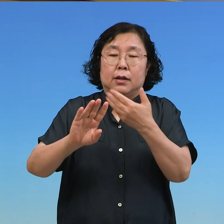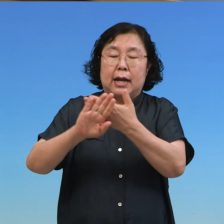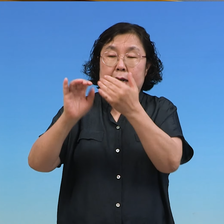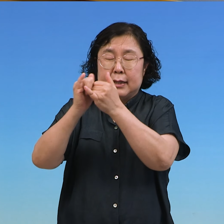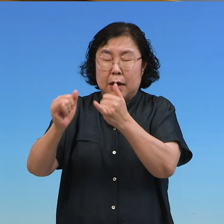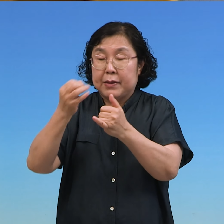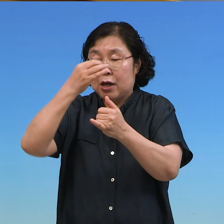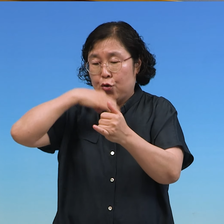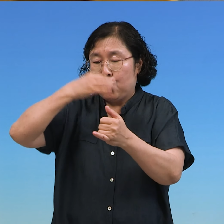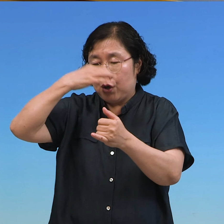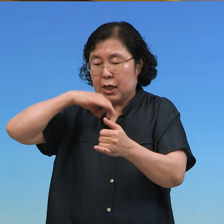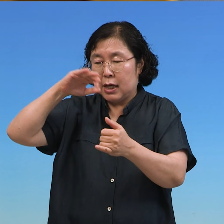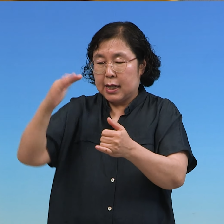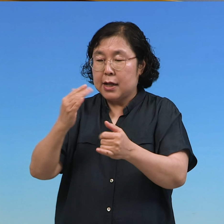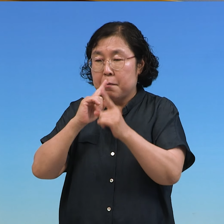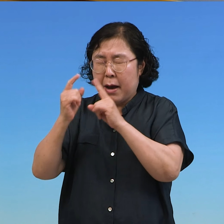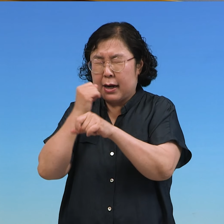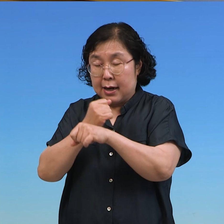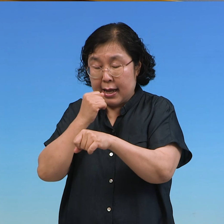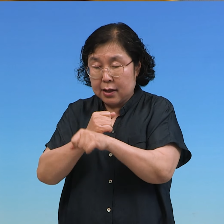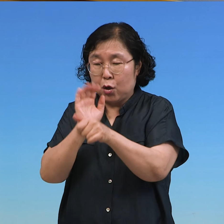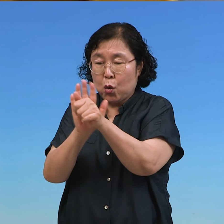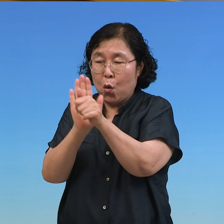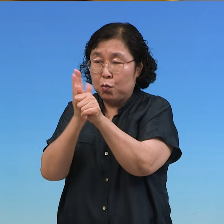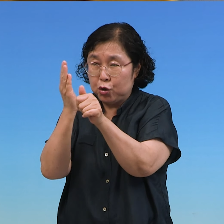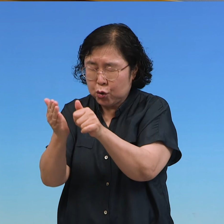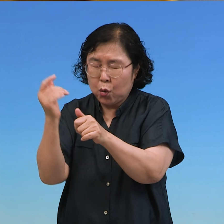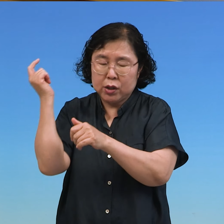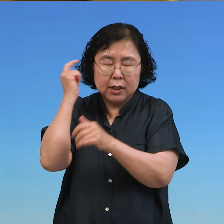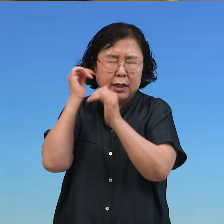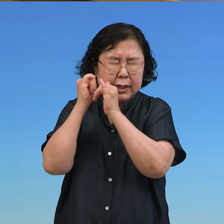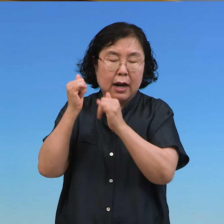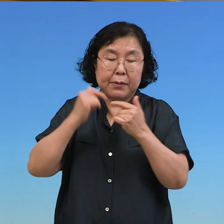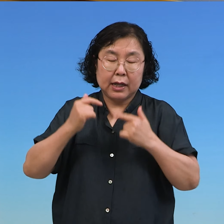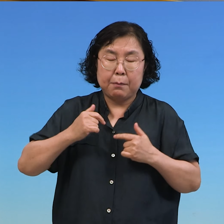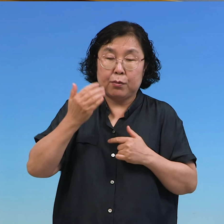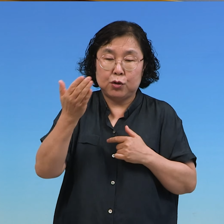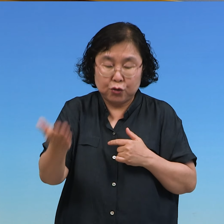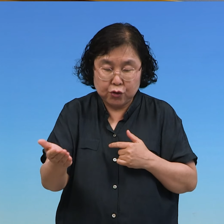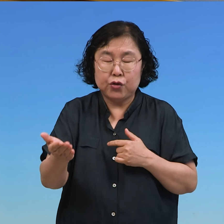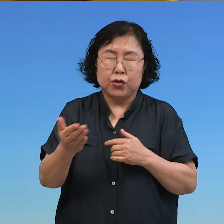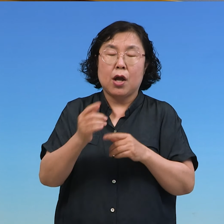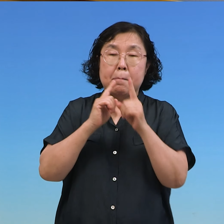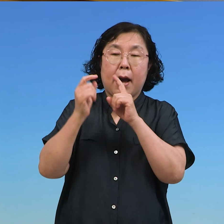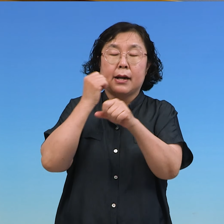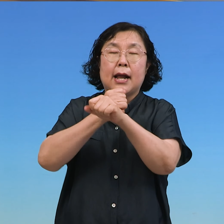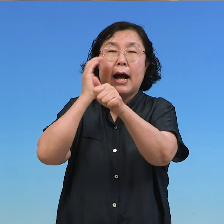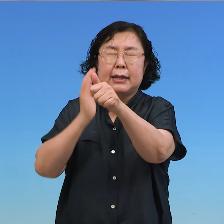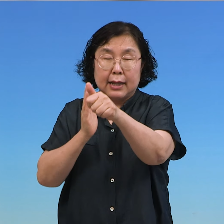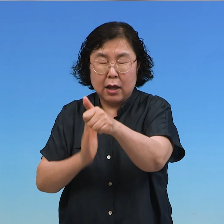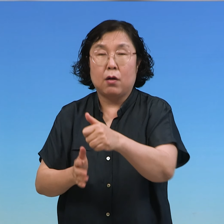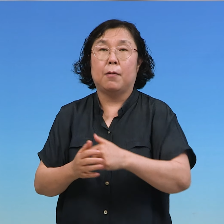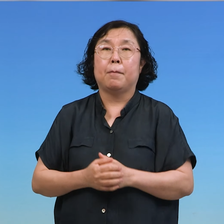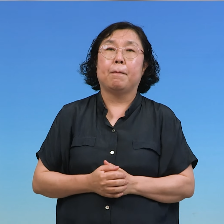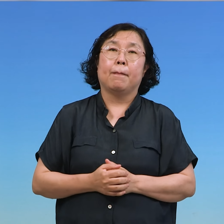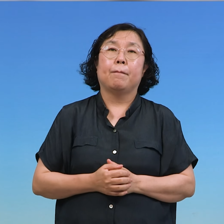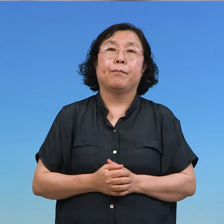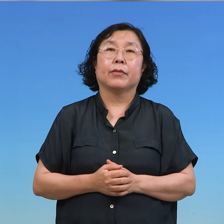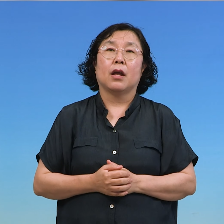듣는 사람에게 기쁨을 주도록 하십시오 여러분 우리 교회가 꿈꾸는 소원이 이거예요 교회 안에서